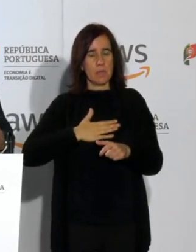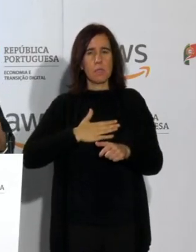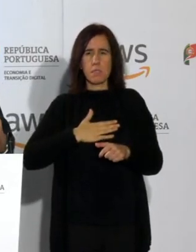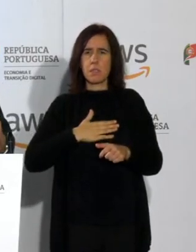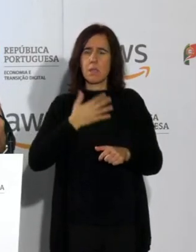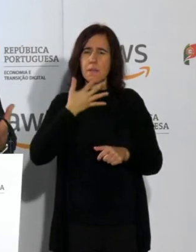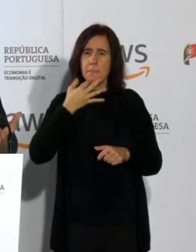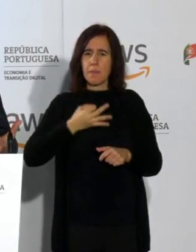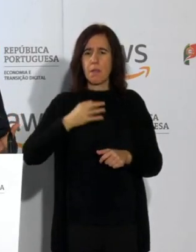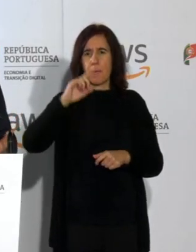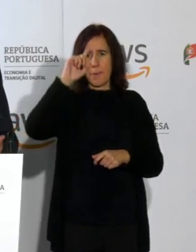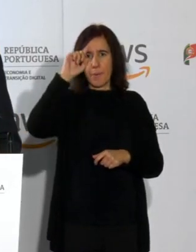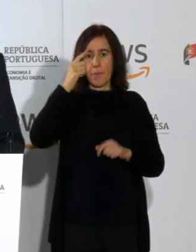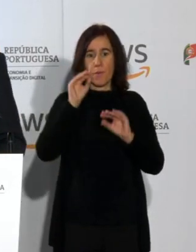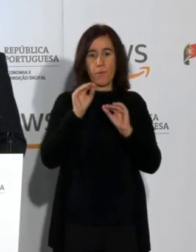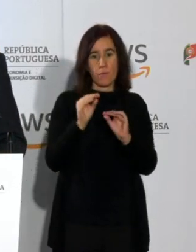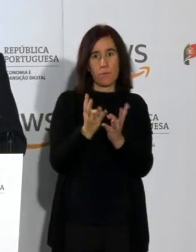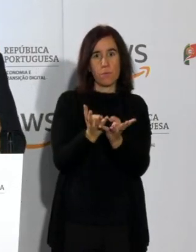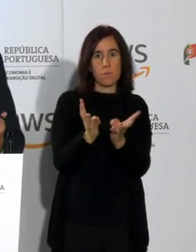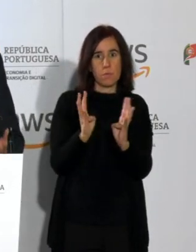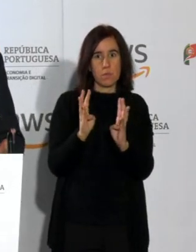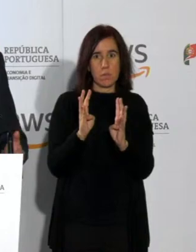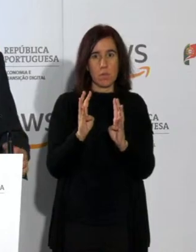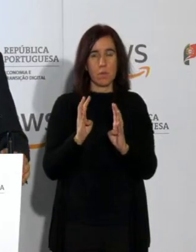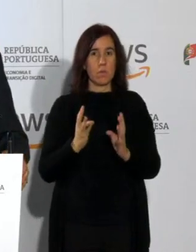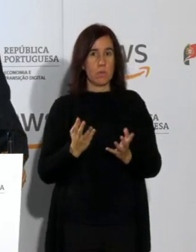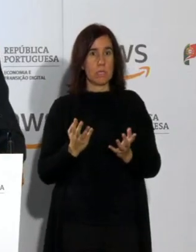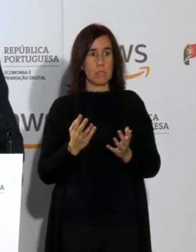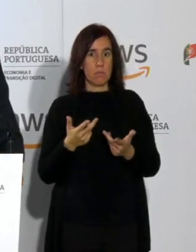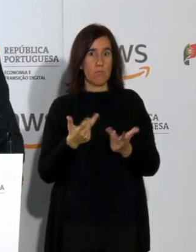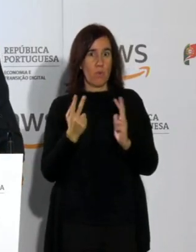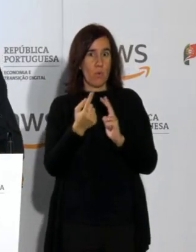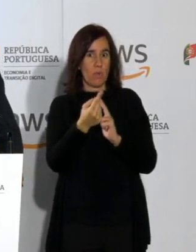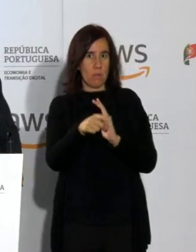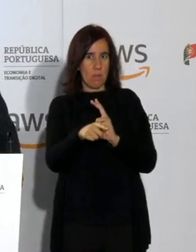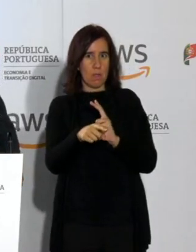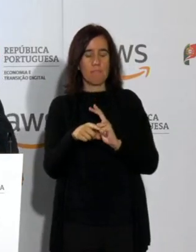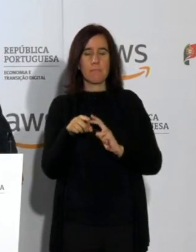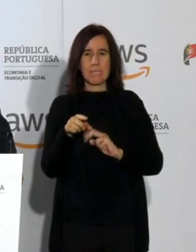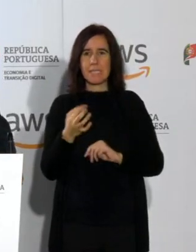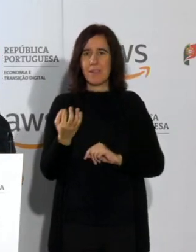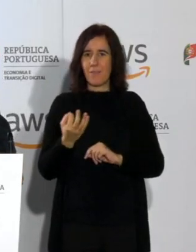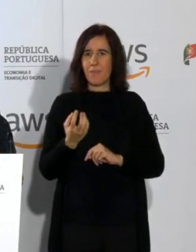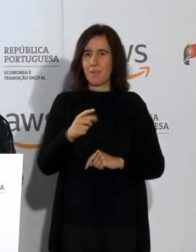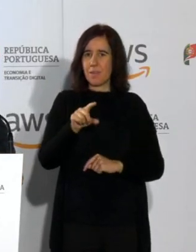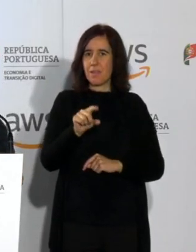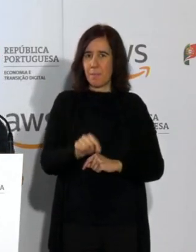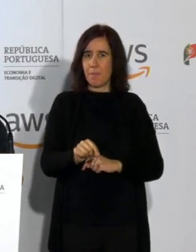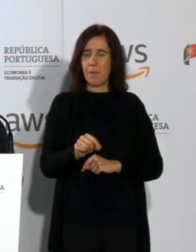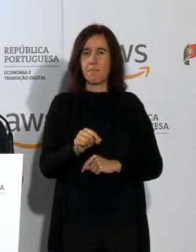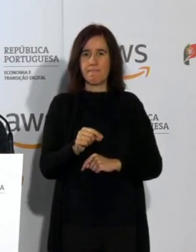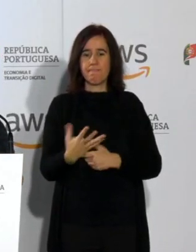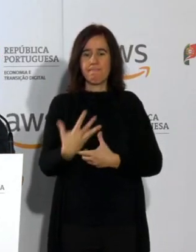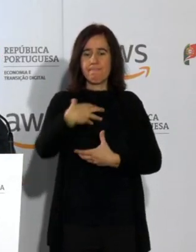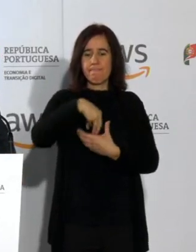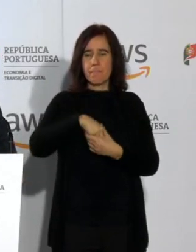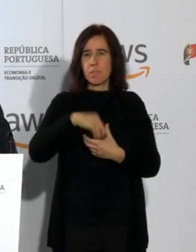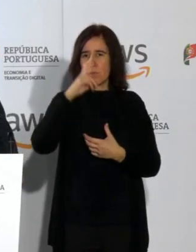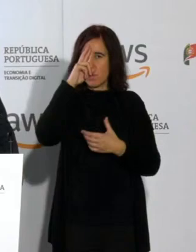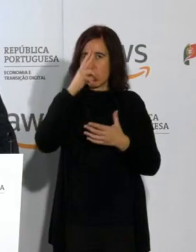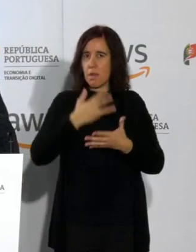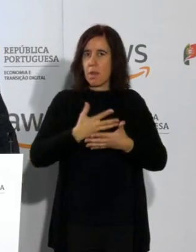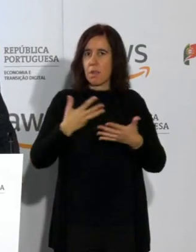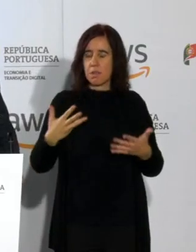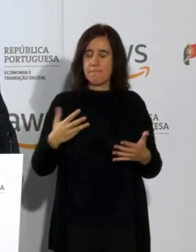a capacidade de formação de que disponem e, dessa forma, também participar neste grande esforço